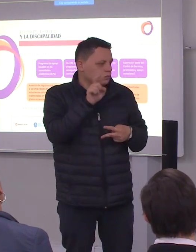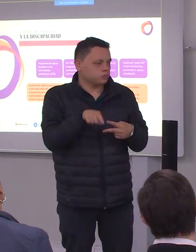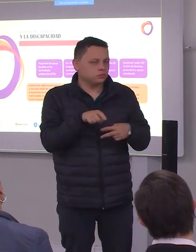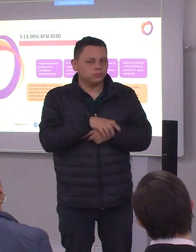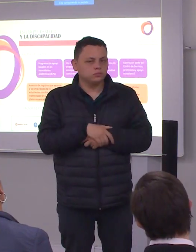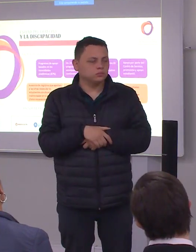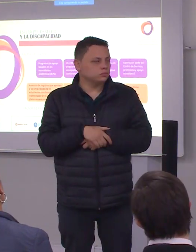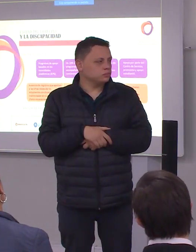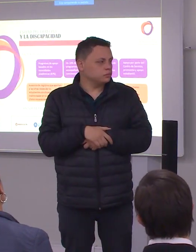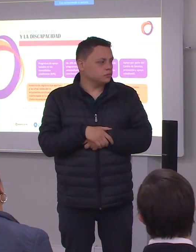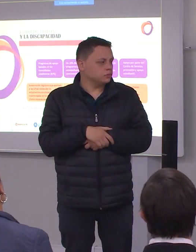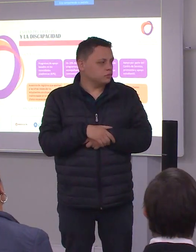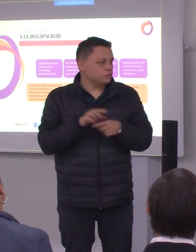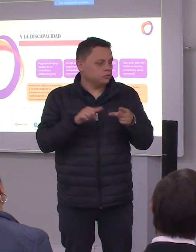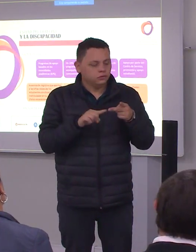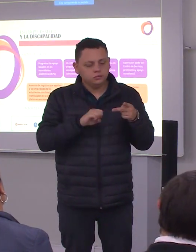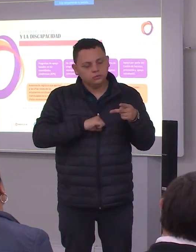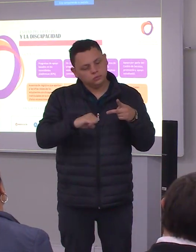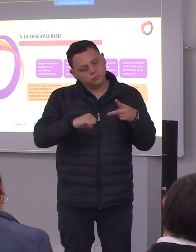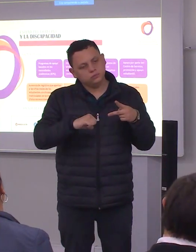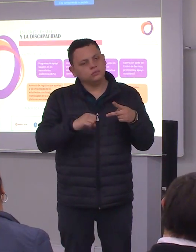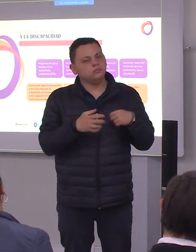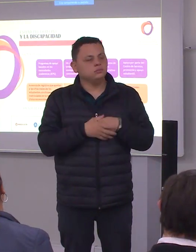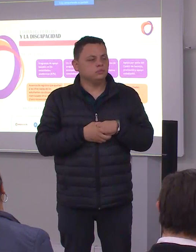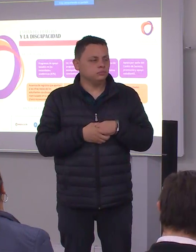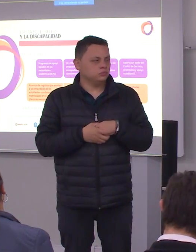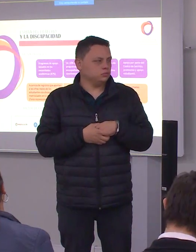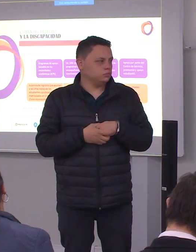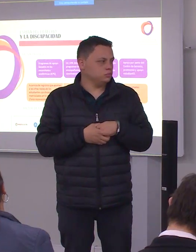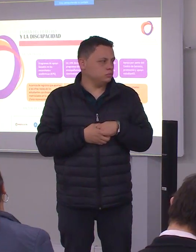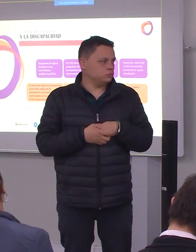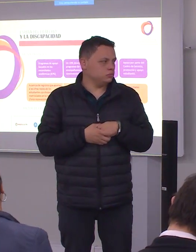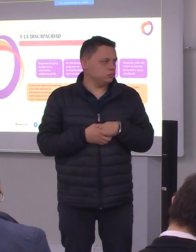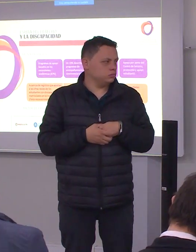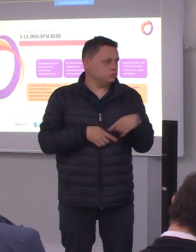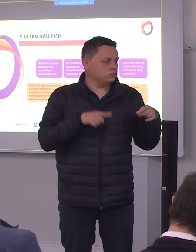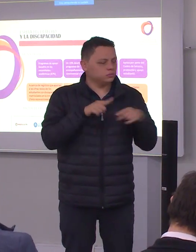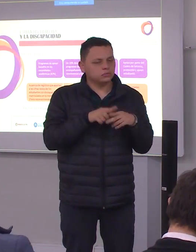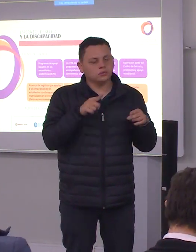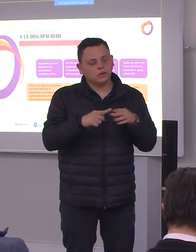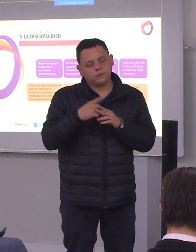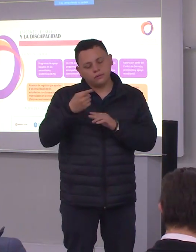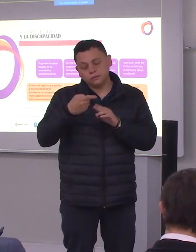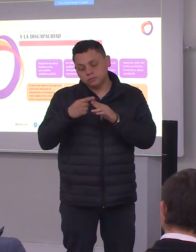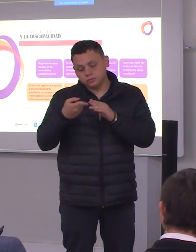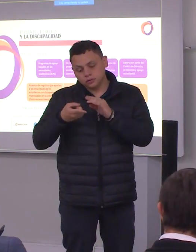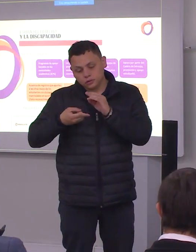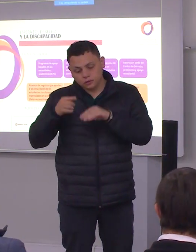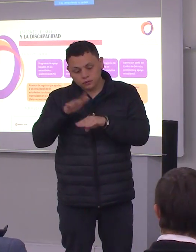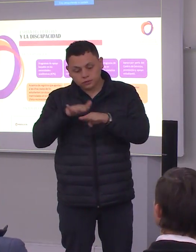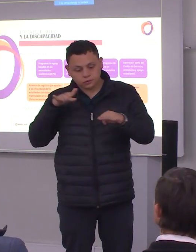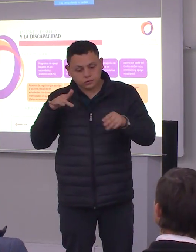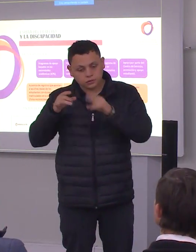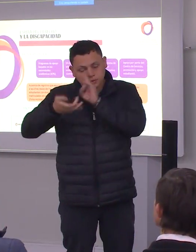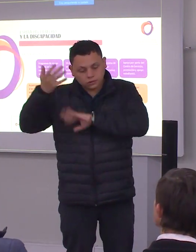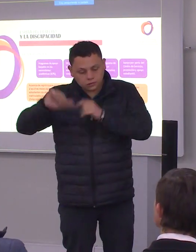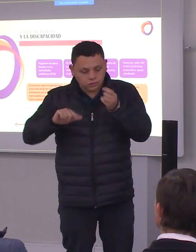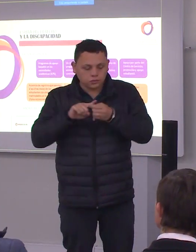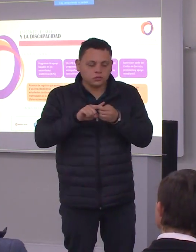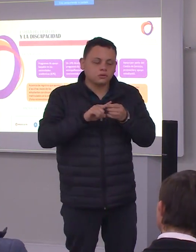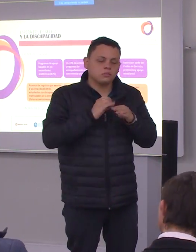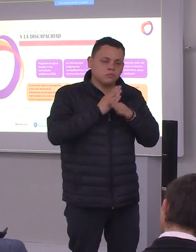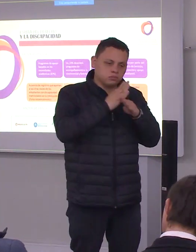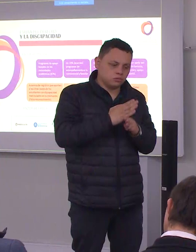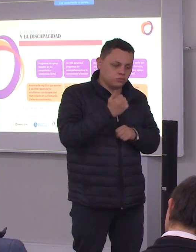entonces en la esfera del derecho encontramos unos factores de riesgo y unos factores protectores voy a